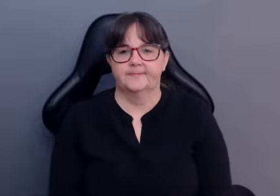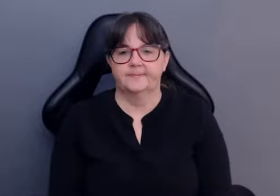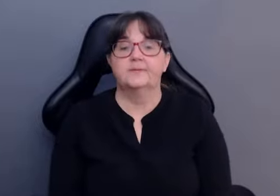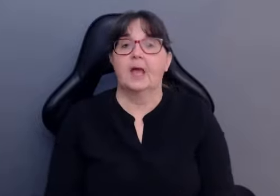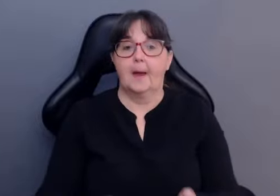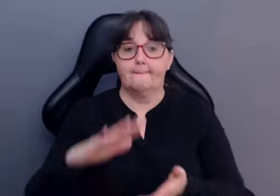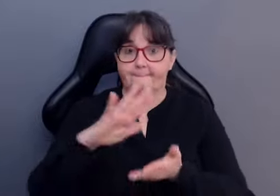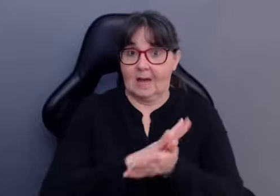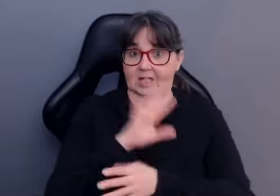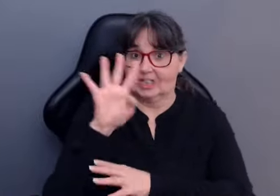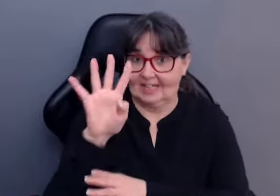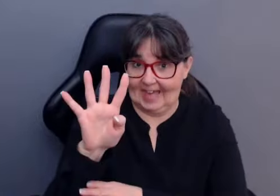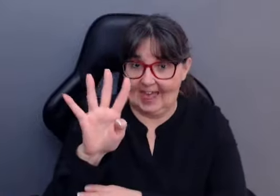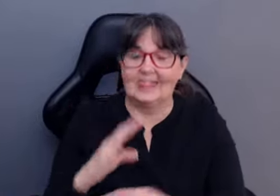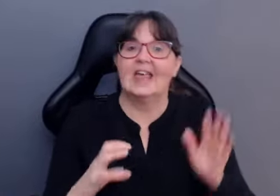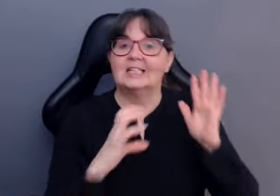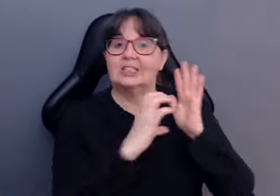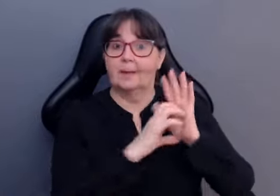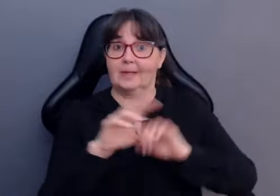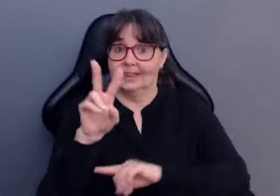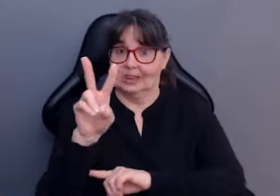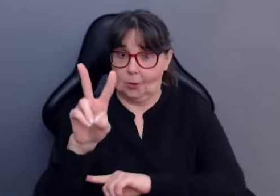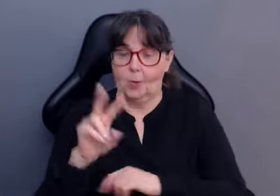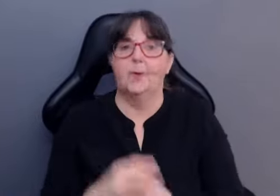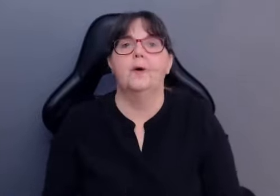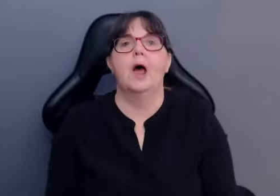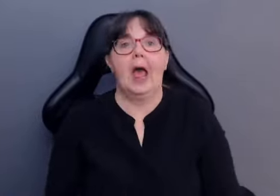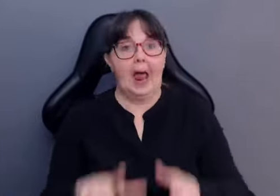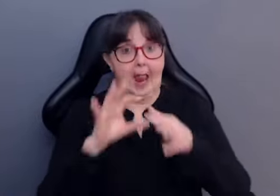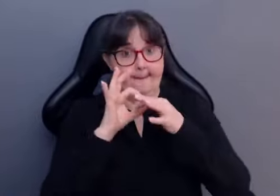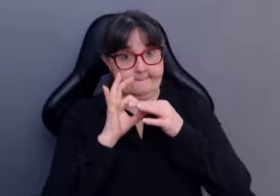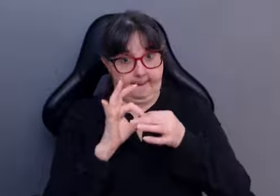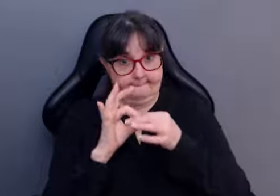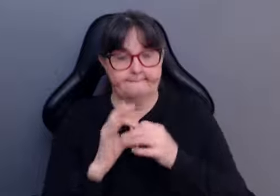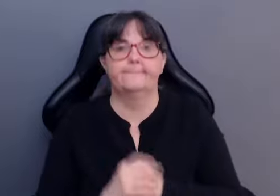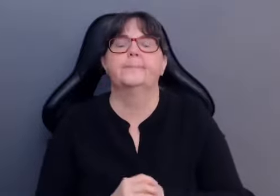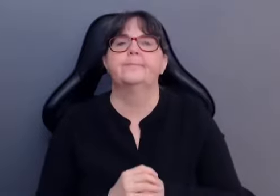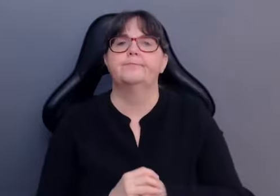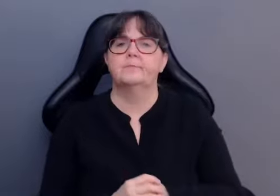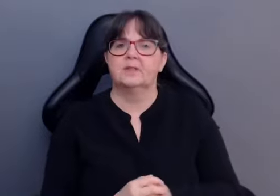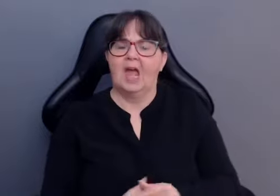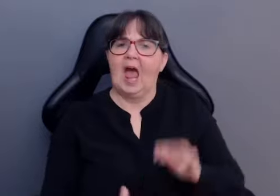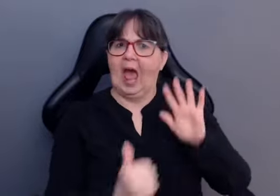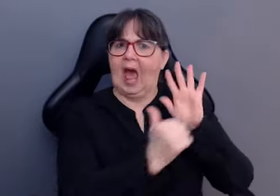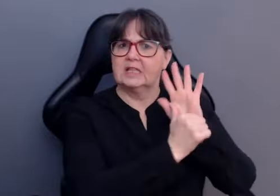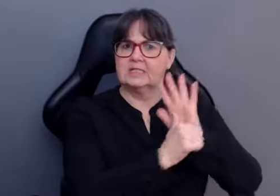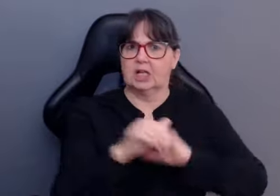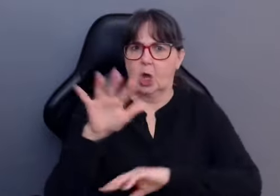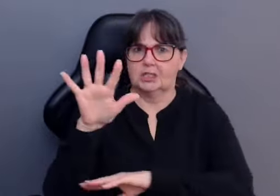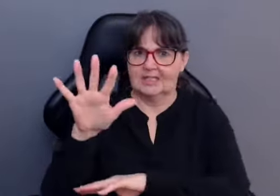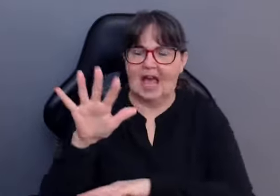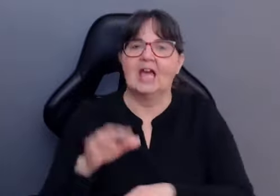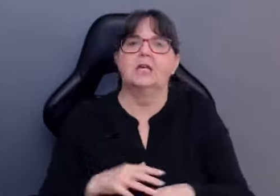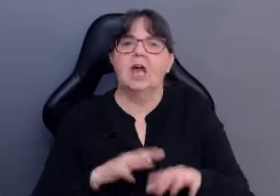Page 4, chapitre 2, les membres. Article 5, catégorie de